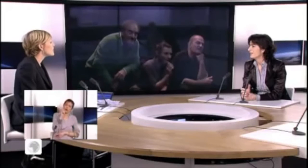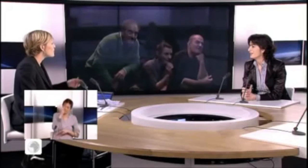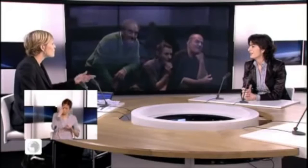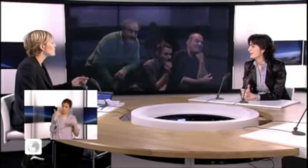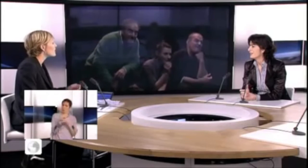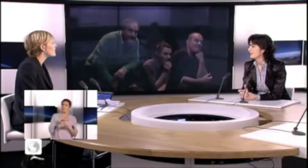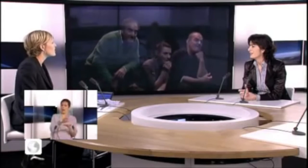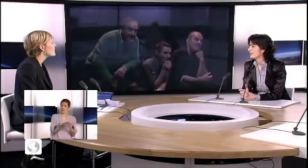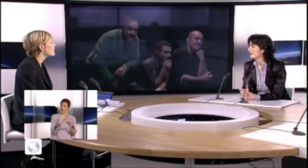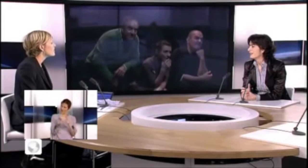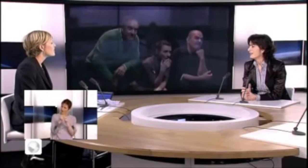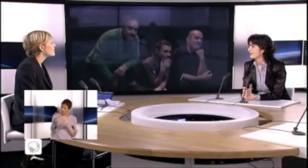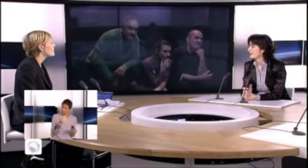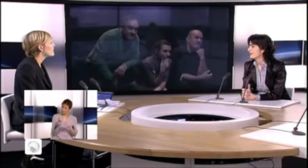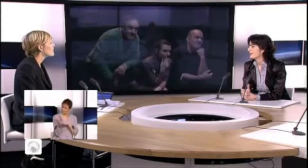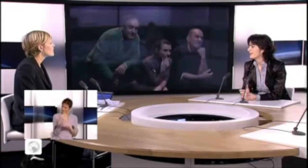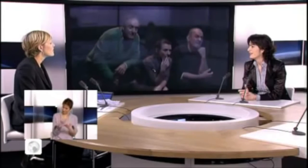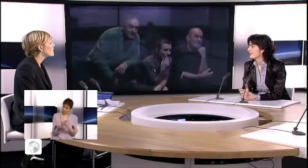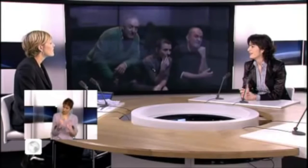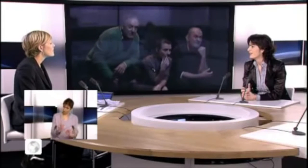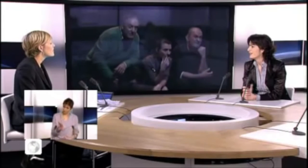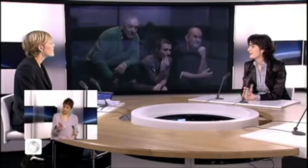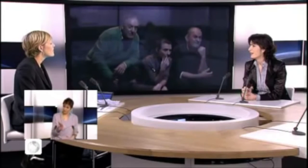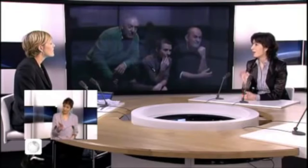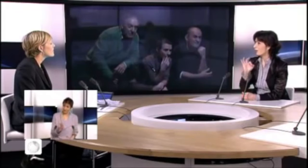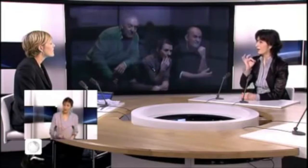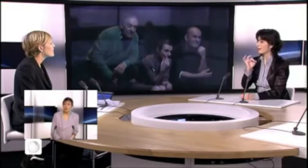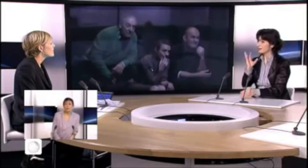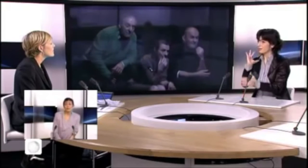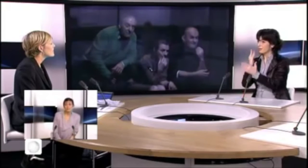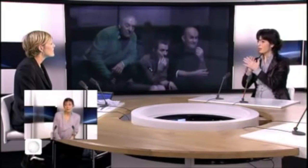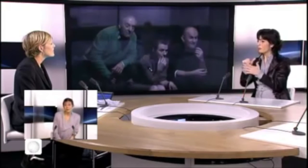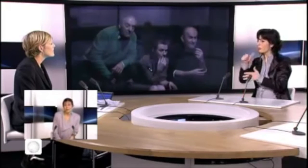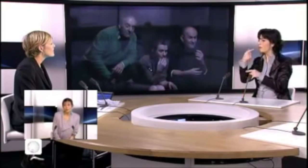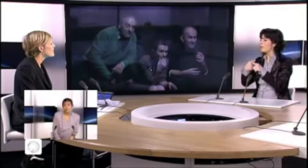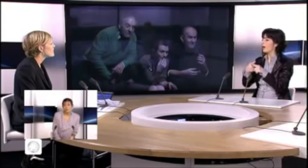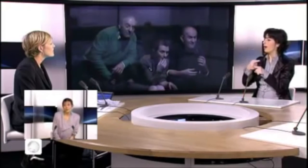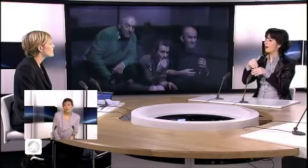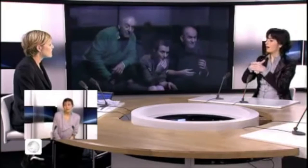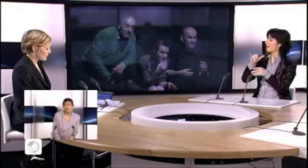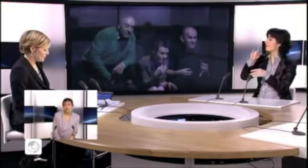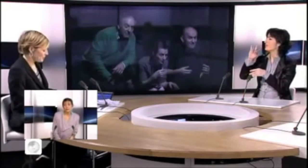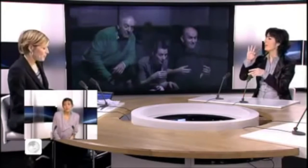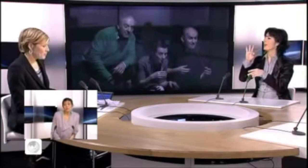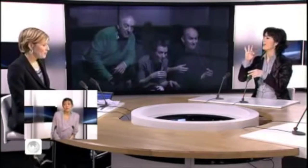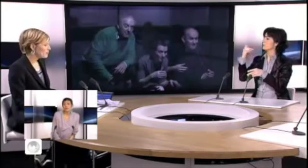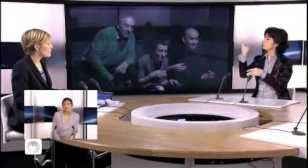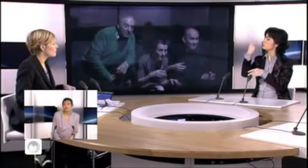avez voulu montrer ça. Oui. Oui. Là, c'est vrai que c'est la première fois qu'à l'IVT,